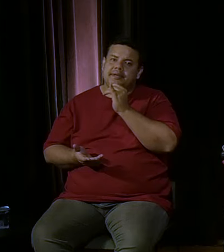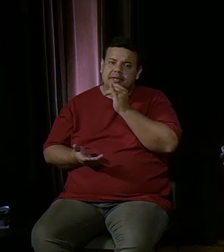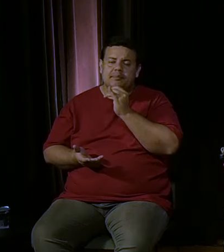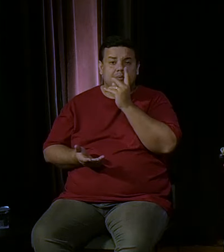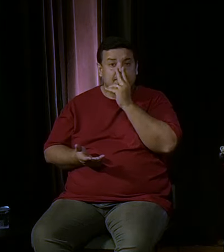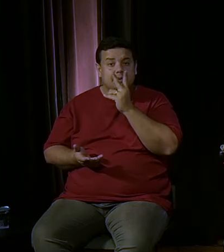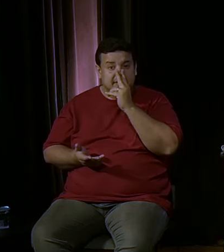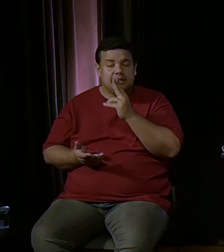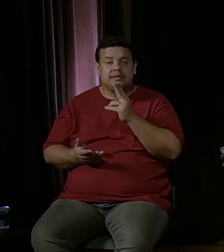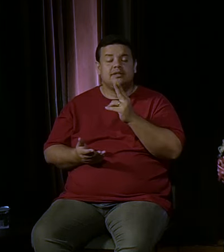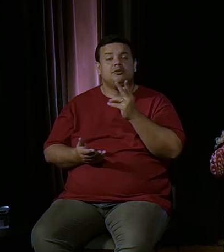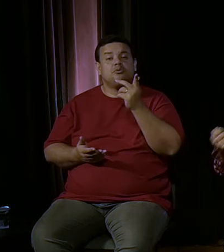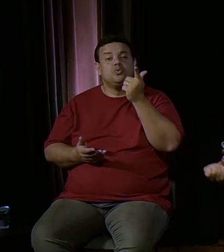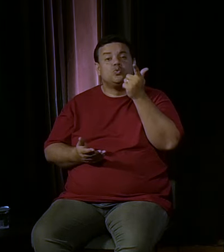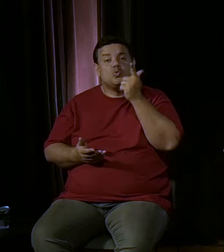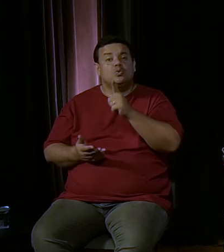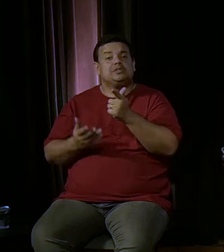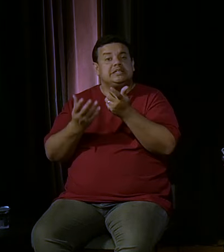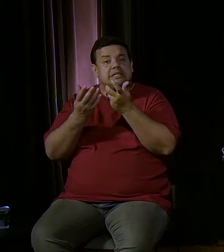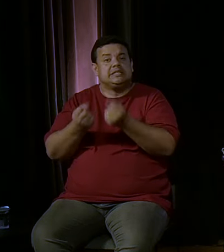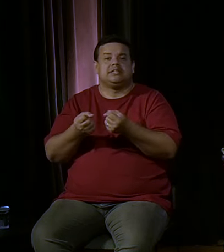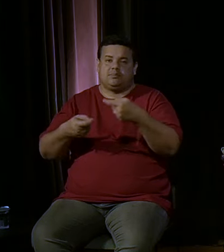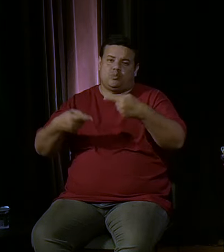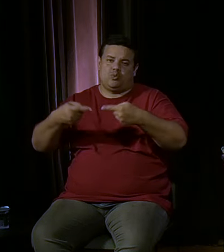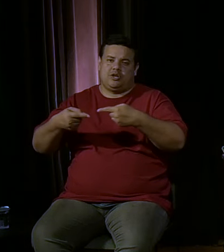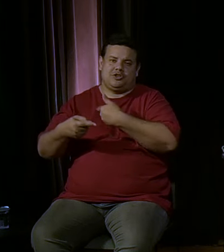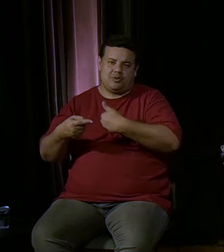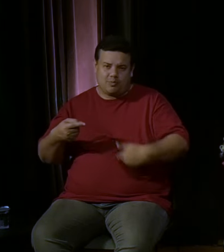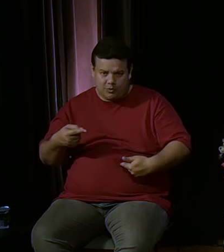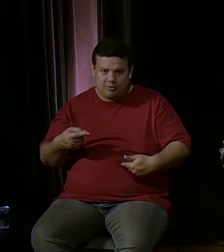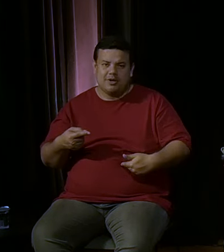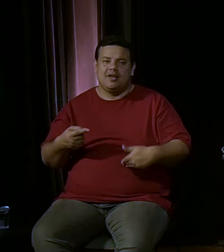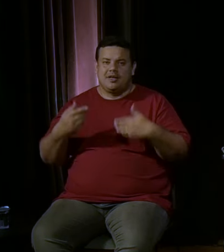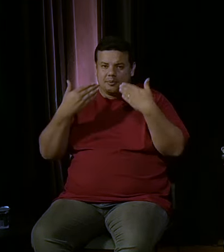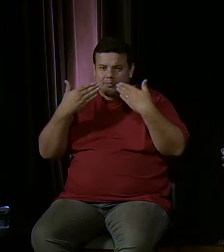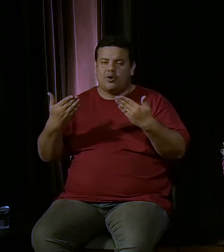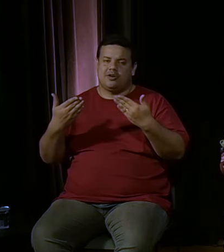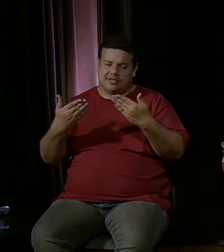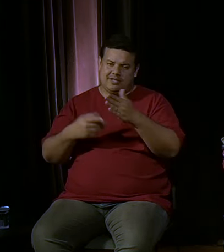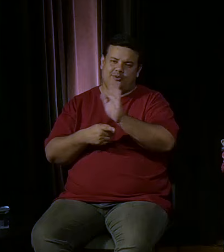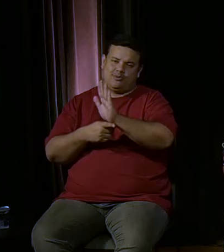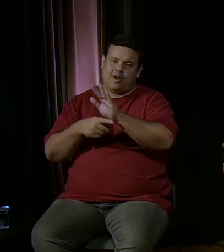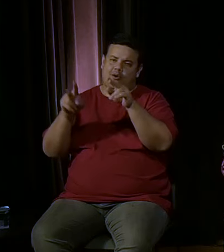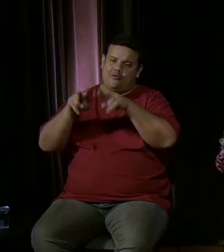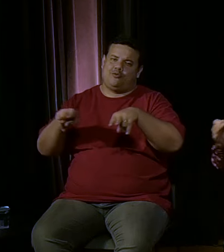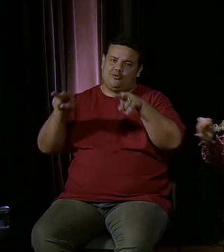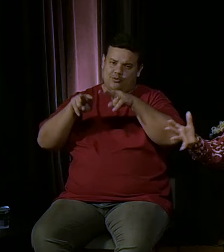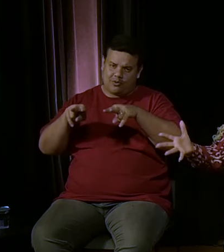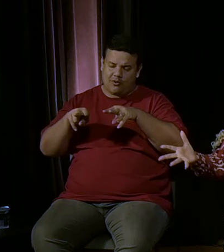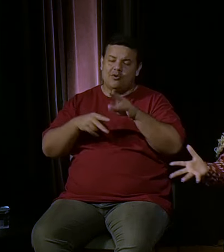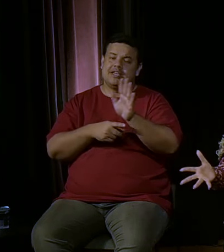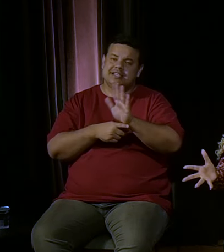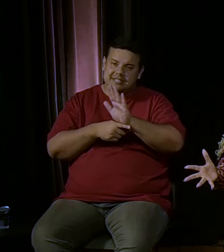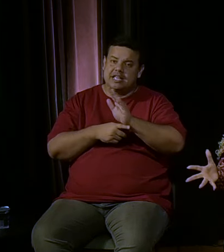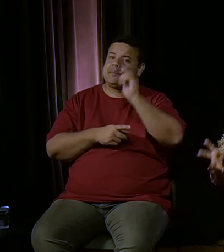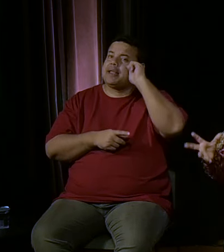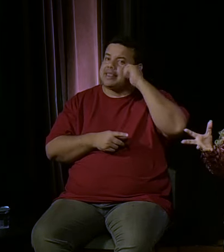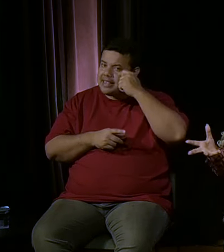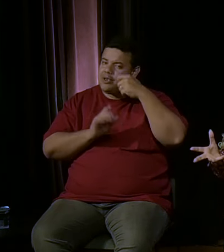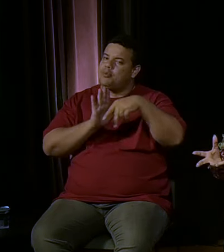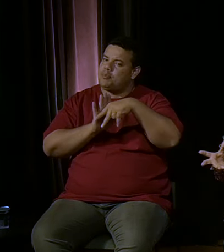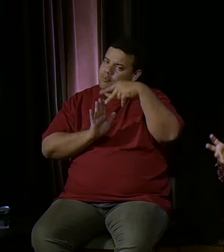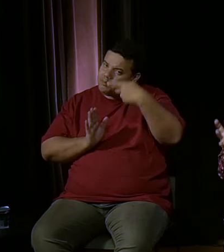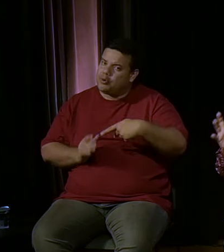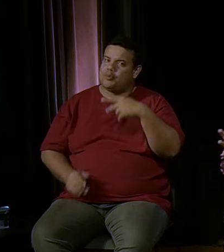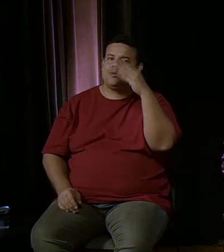pleitear políticas públicas, né, ações afirmativas no contexto do audiovisual brasileiro, falar que cinema negro é cinema brasileiro, né,